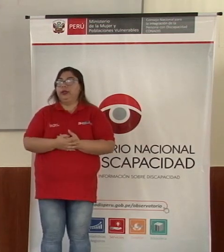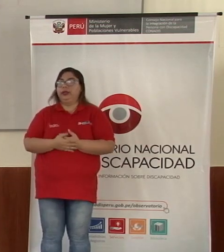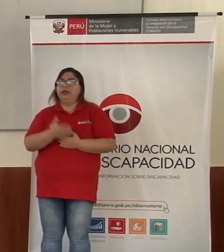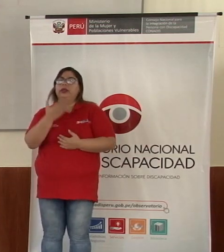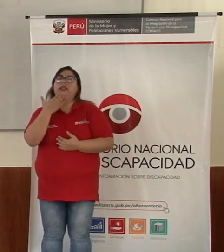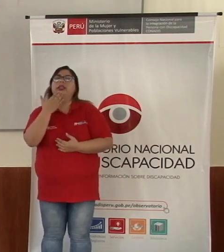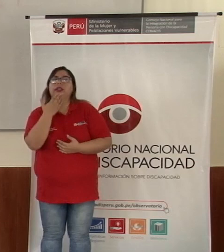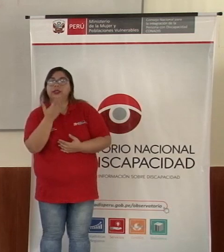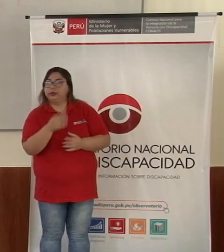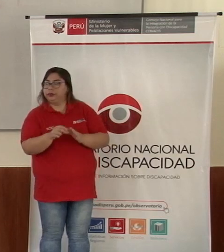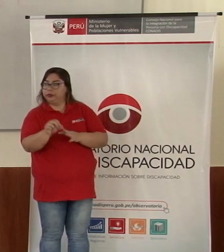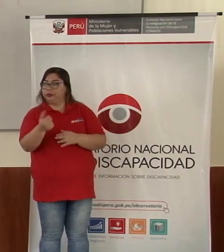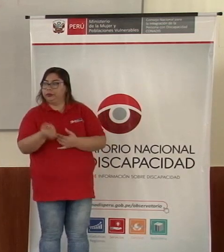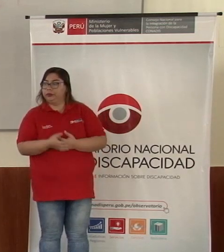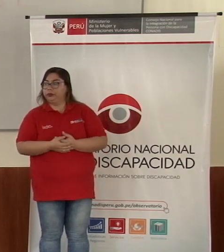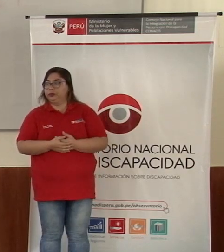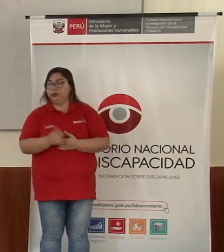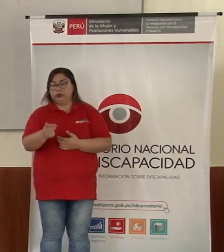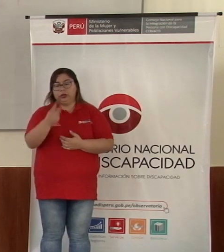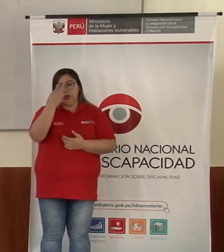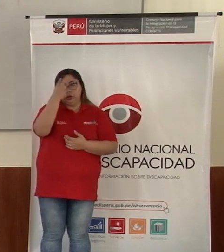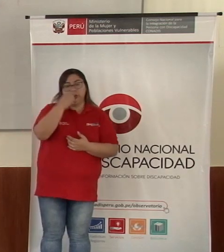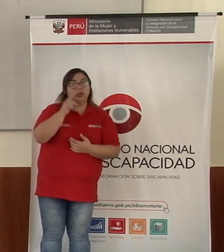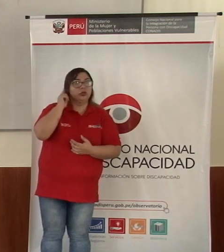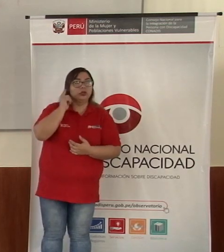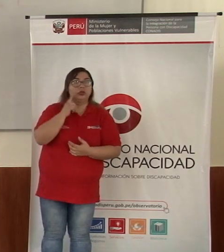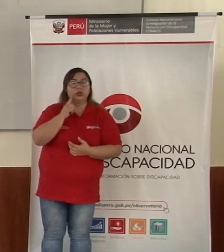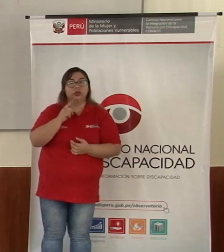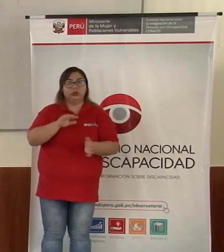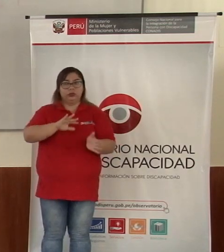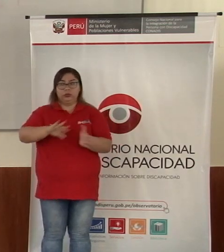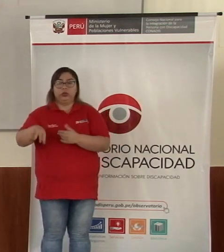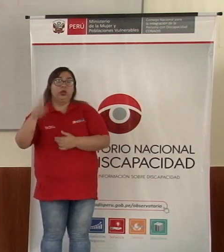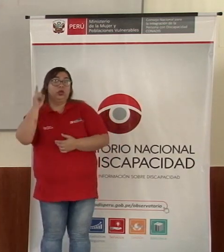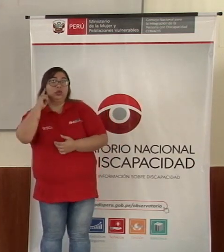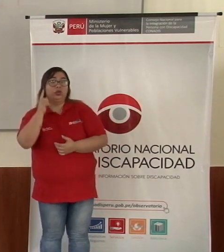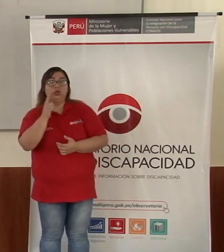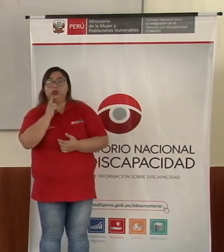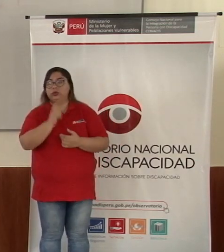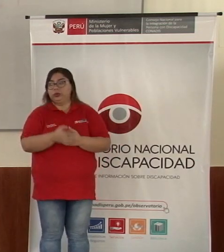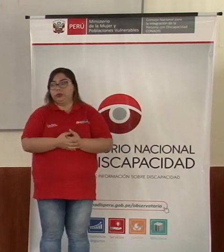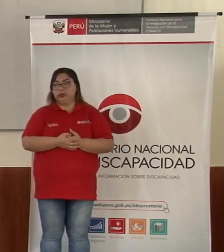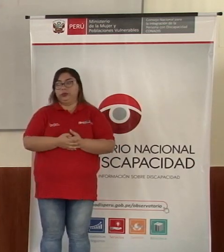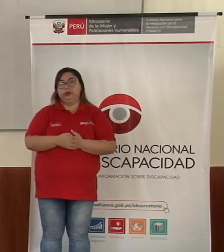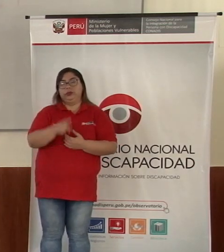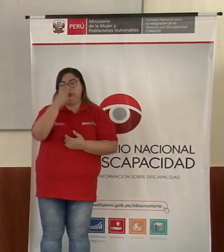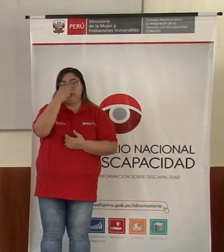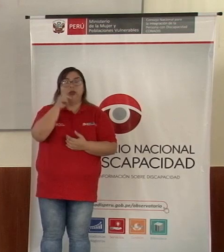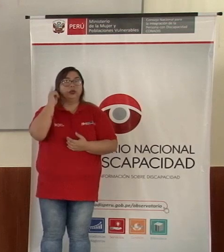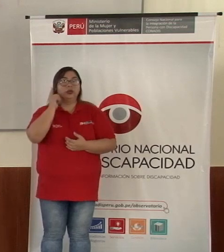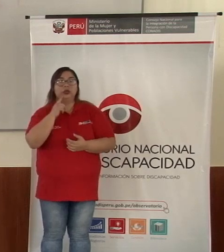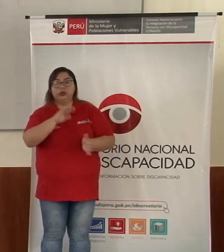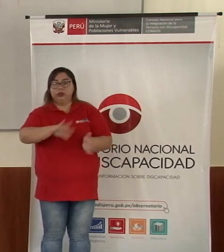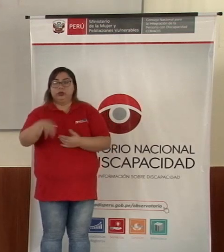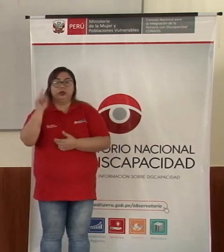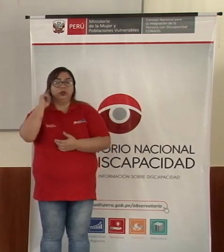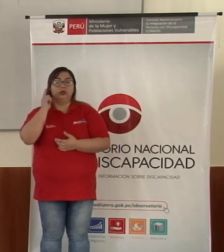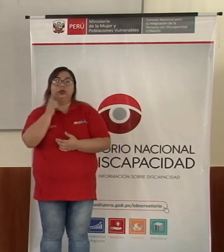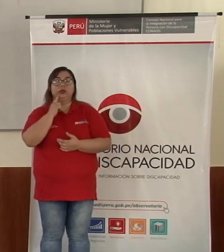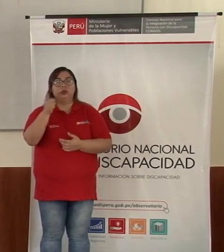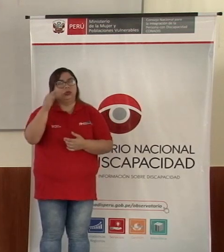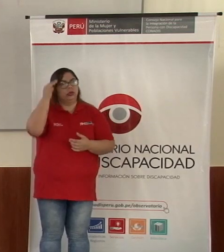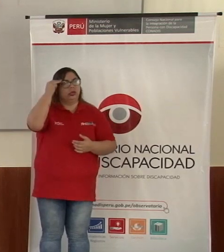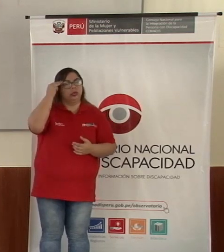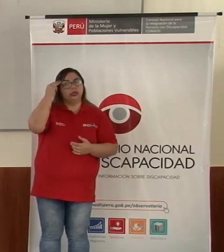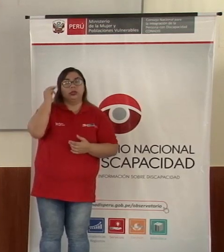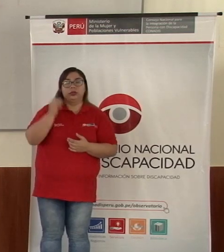¿quiénes son? Bueno, pues los ciegos sordos, los sordos, te lo decía así, crudamente, los ciegos sordos, los retrasados